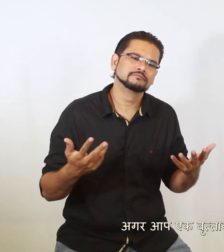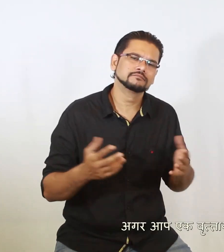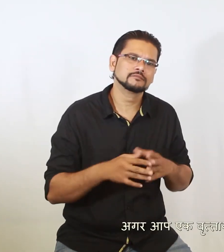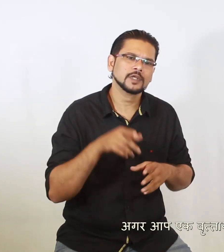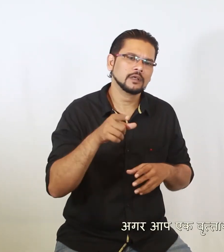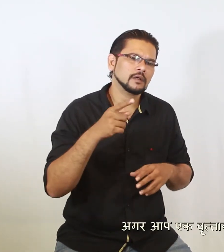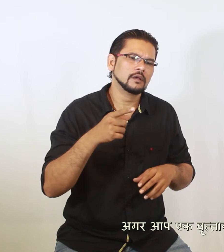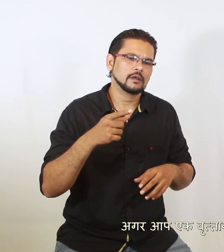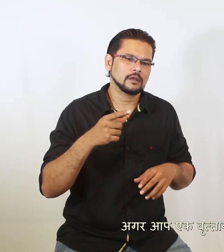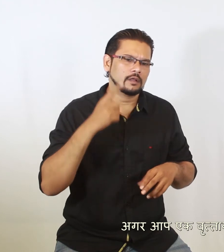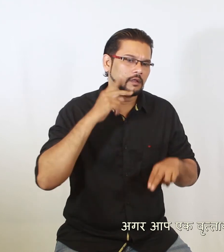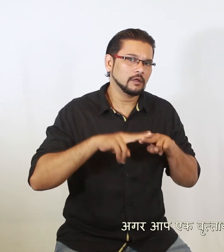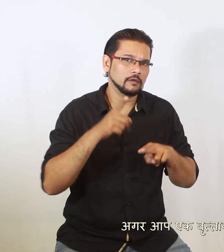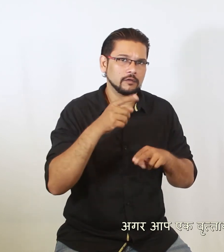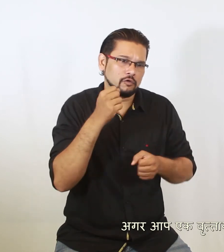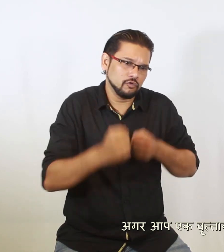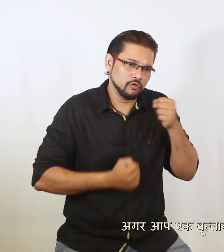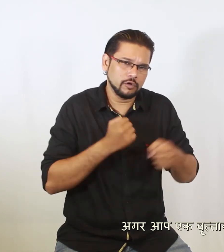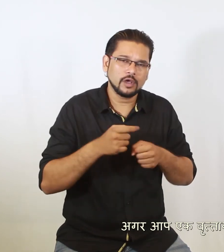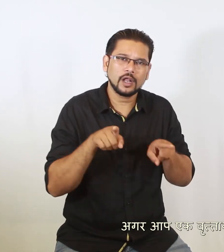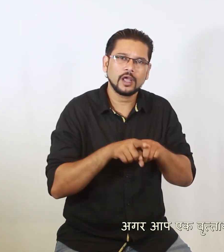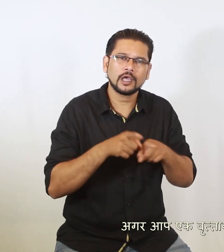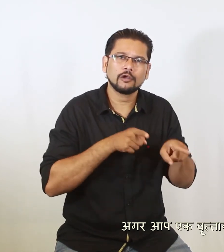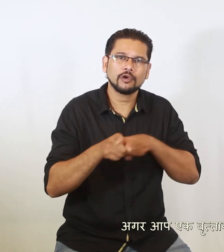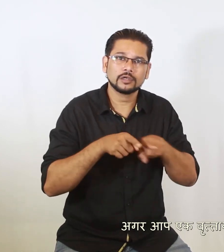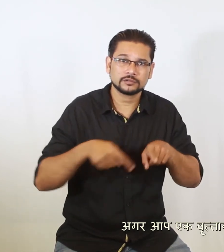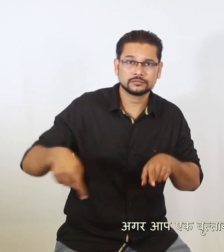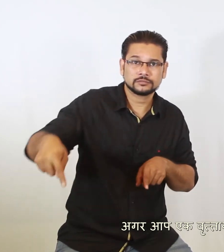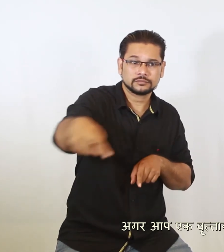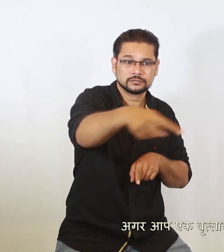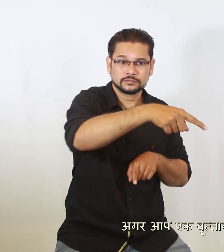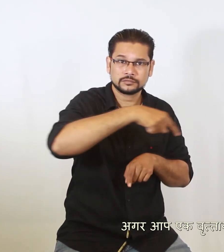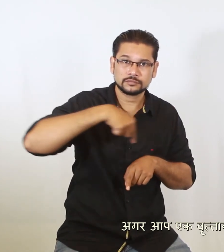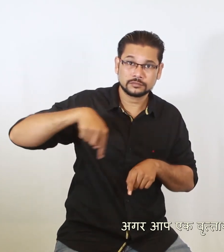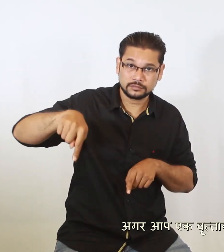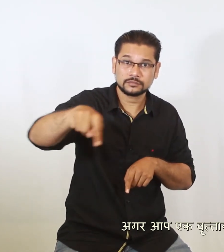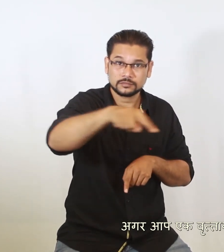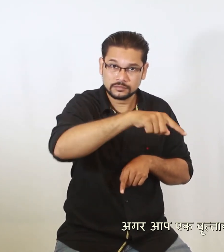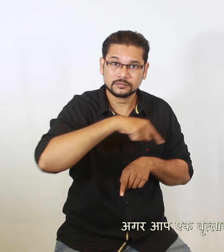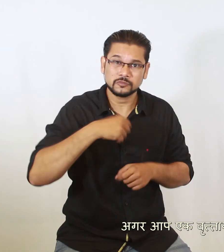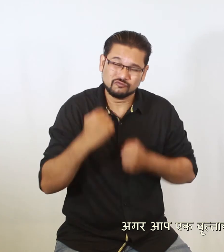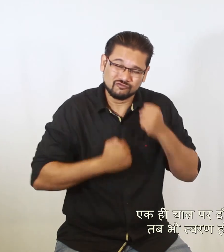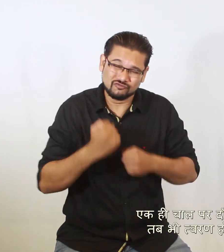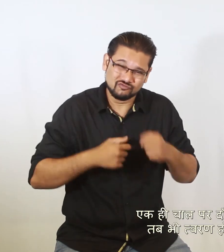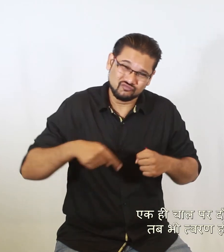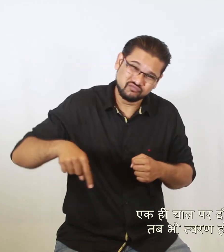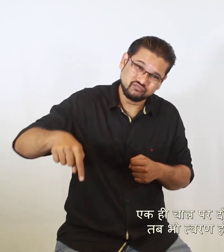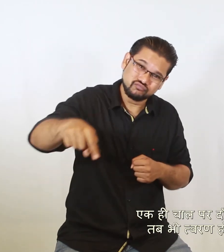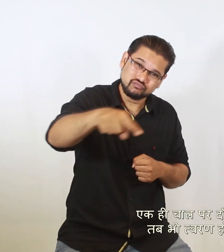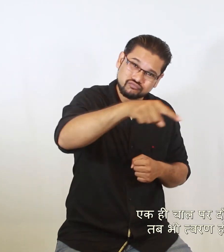अगर आप एक वृत्ताकार ट्रैक पर एक ही चाल पर दॉड